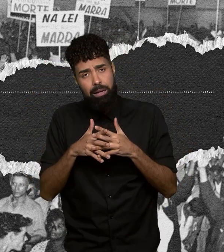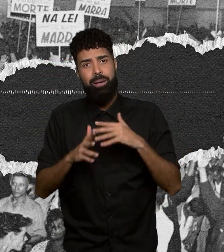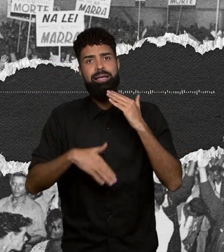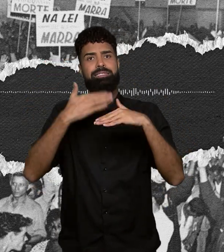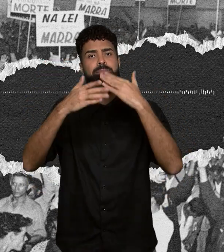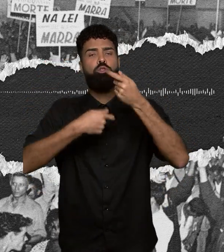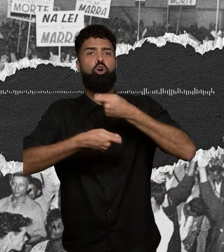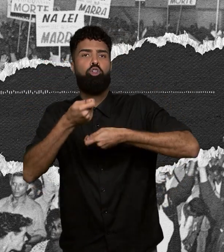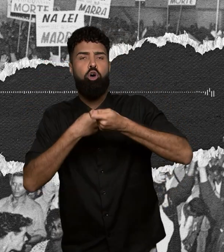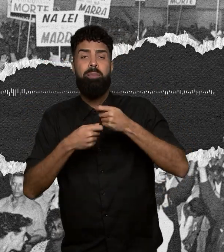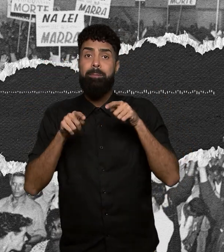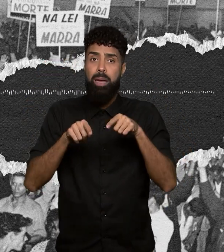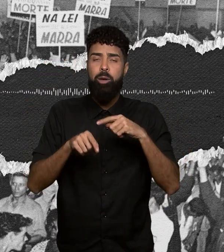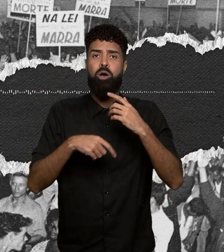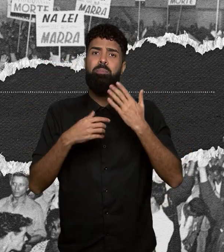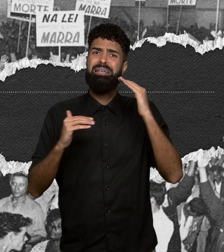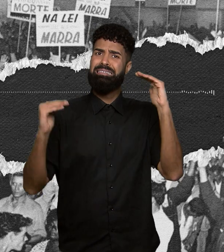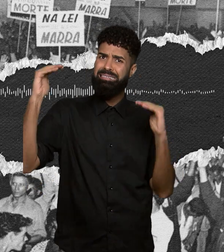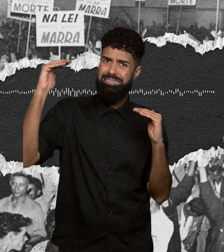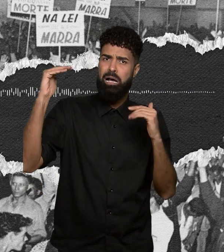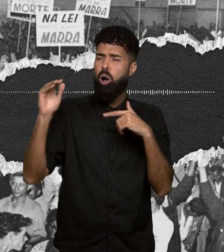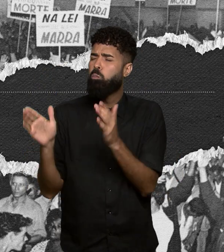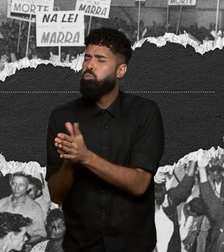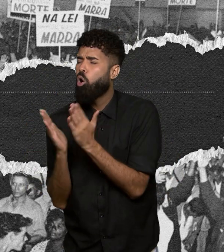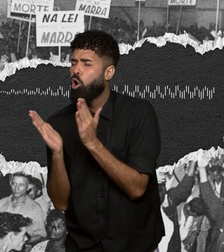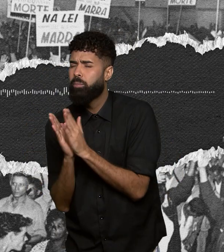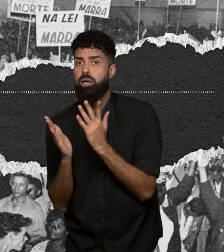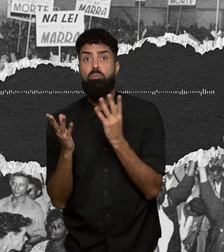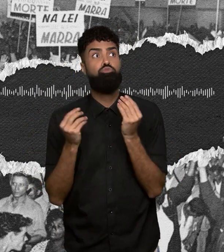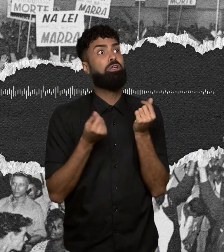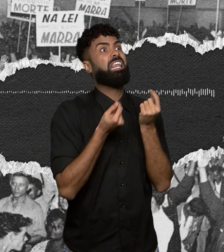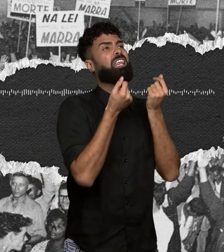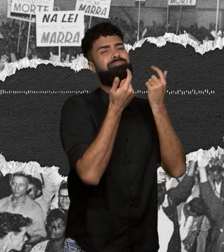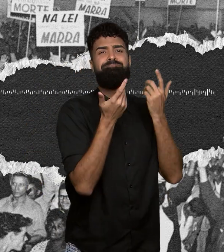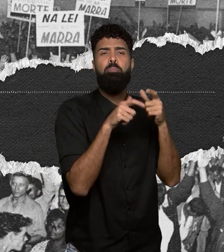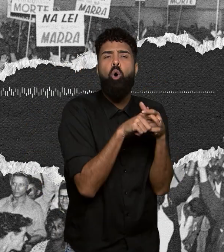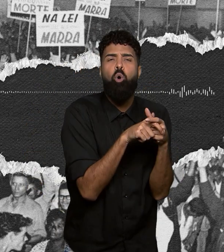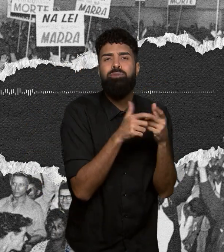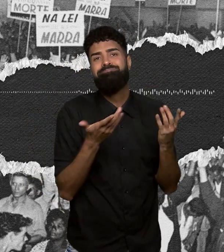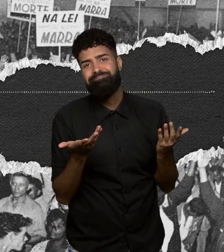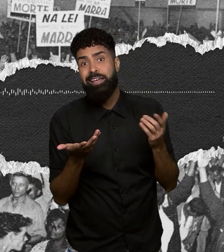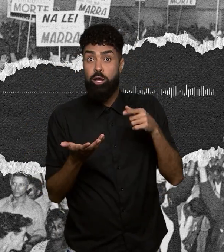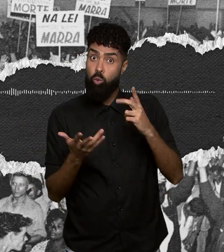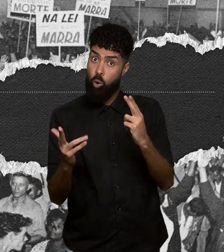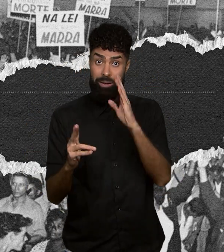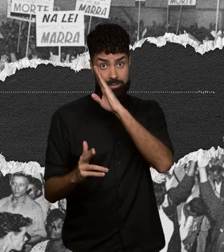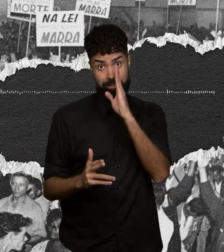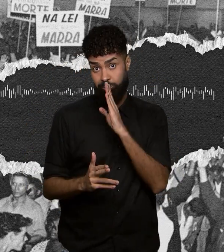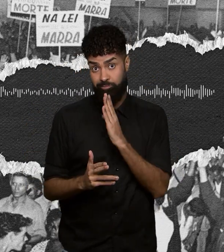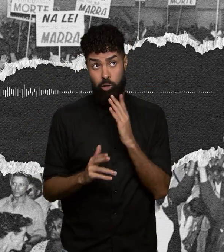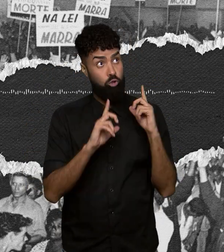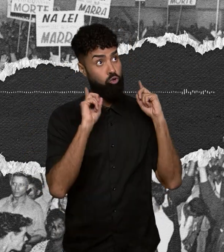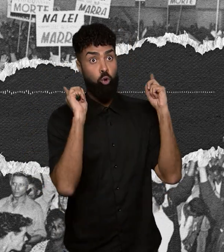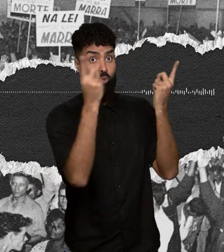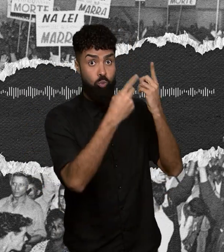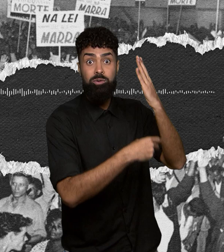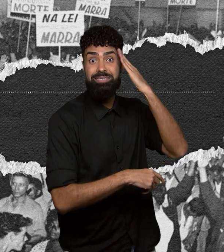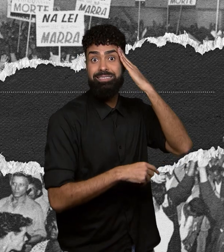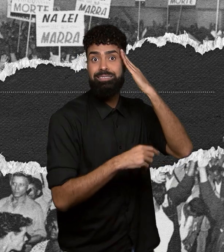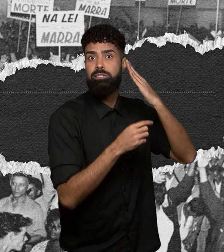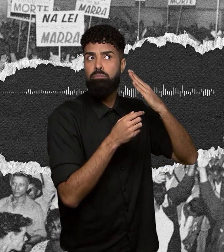própria economia quando a desigualdade chega em níveis brasileiros Isso é uma uma coisa um tanto consensual o que não é